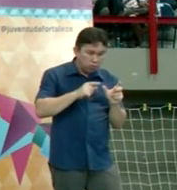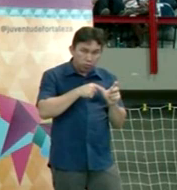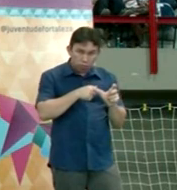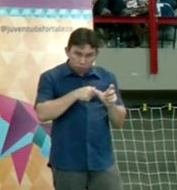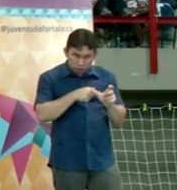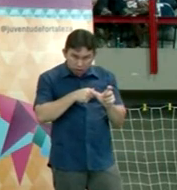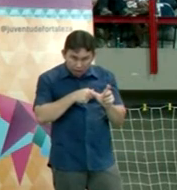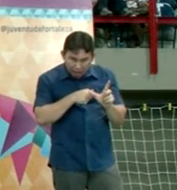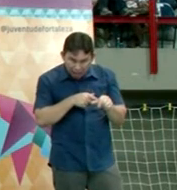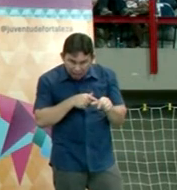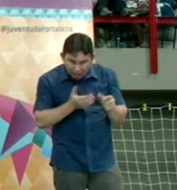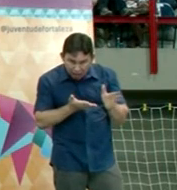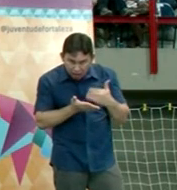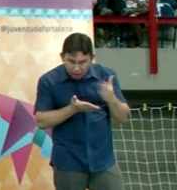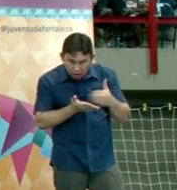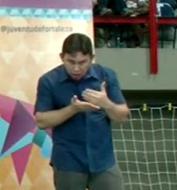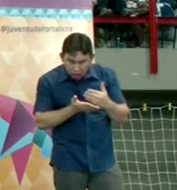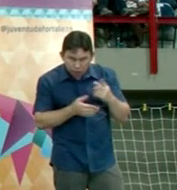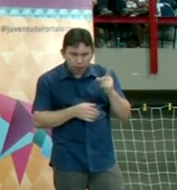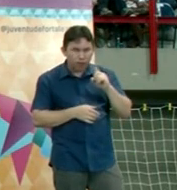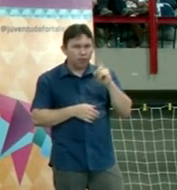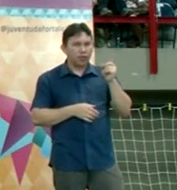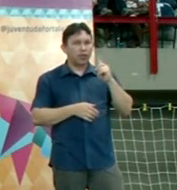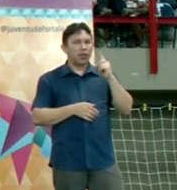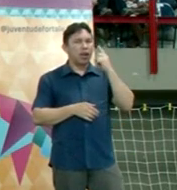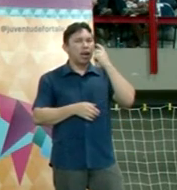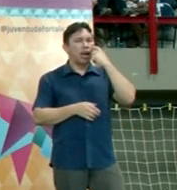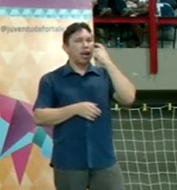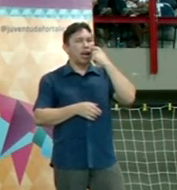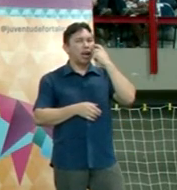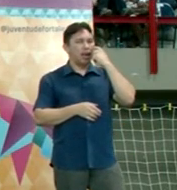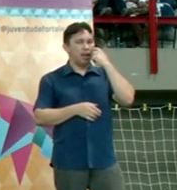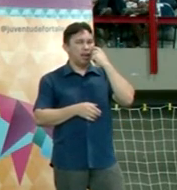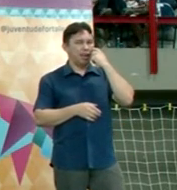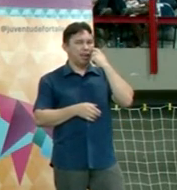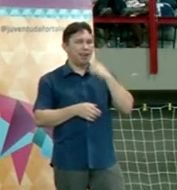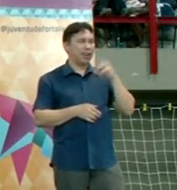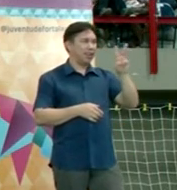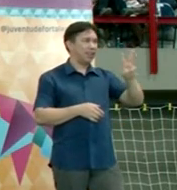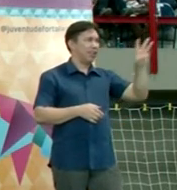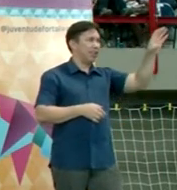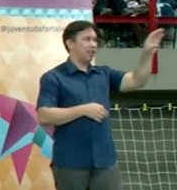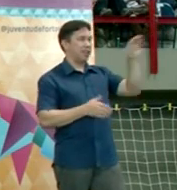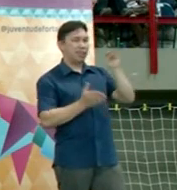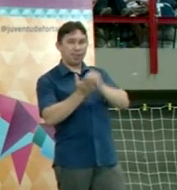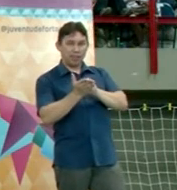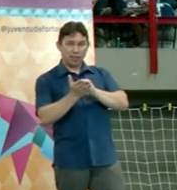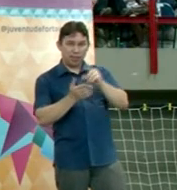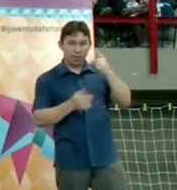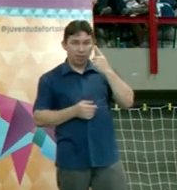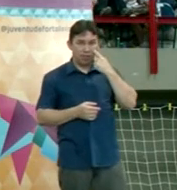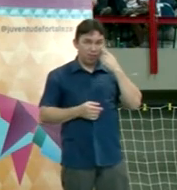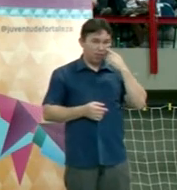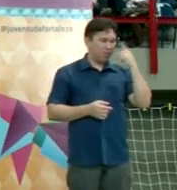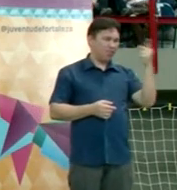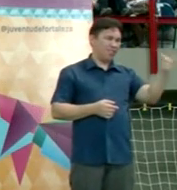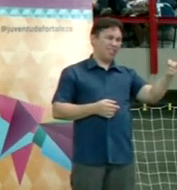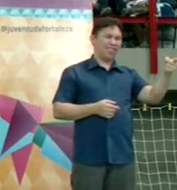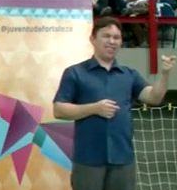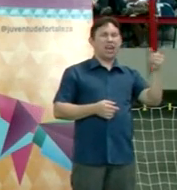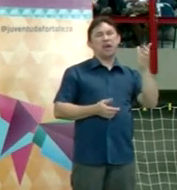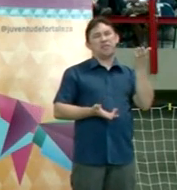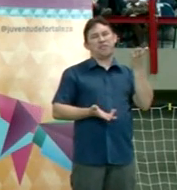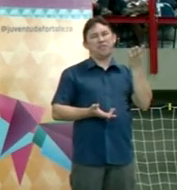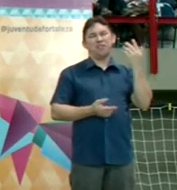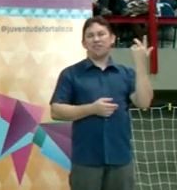são links da internet. Então, imagine comigo que uma pessoa pega uma questão de um vestibular tradicional, que não